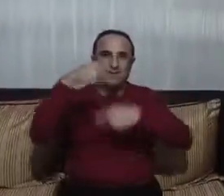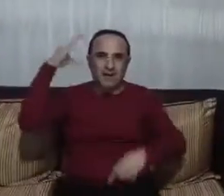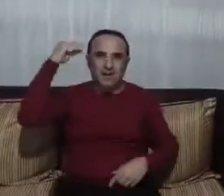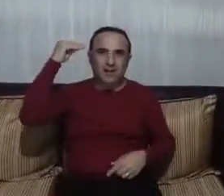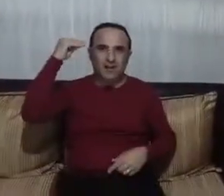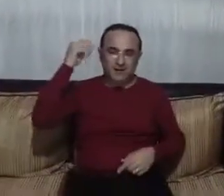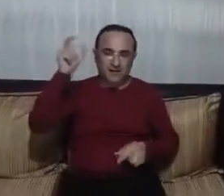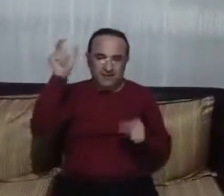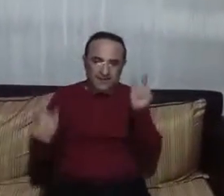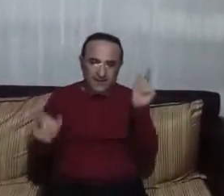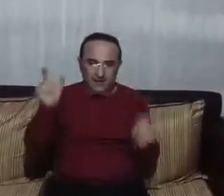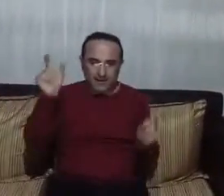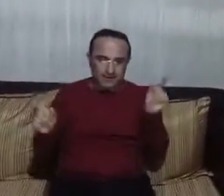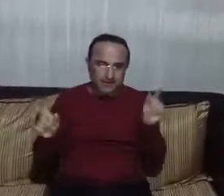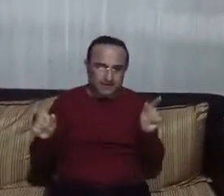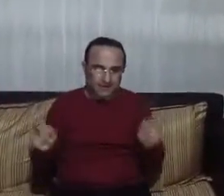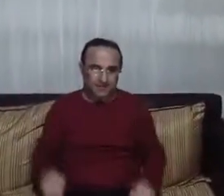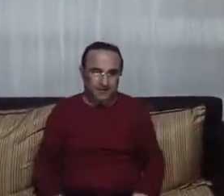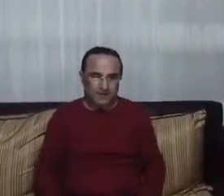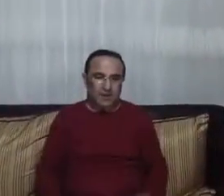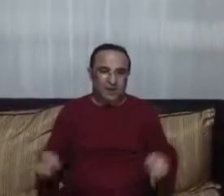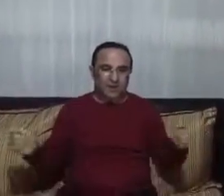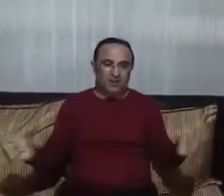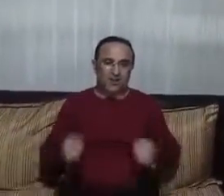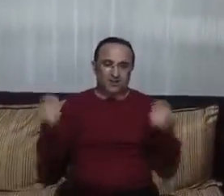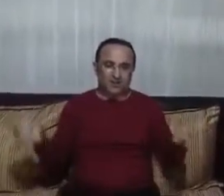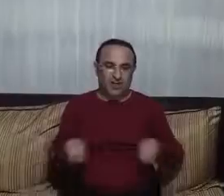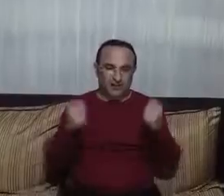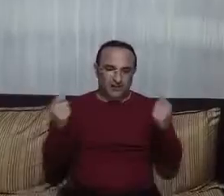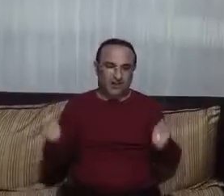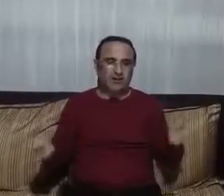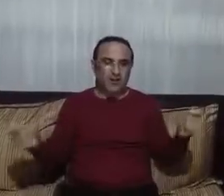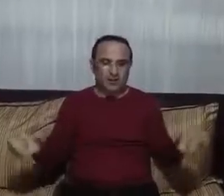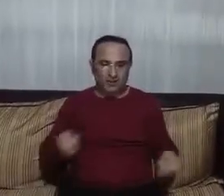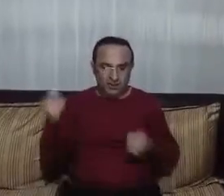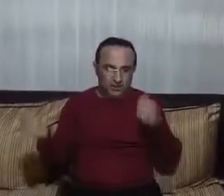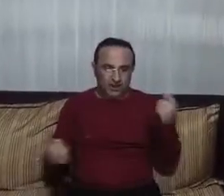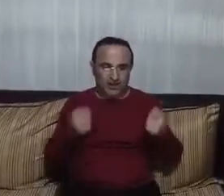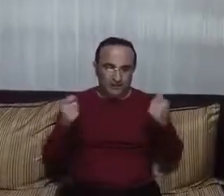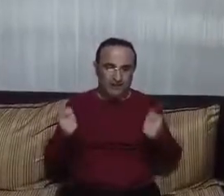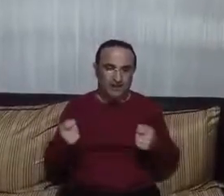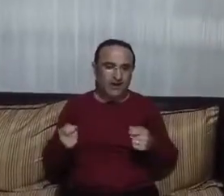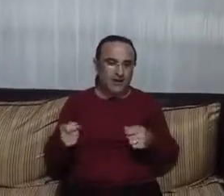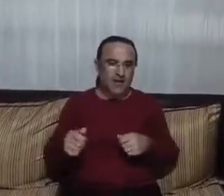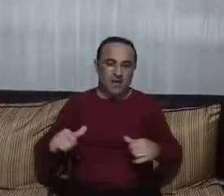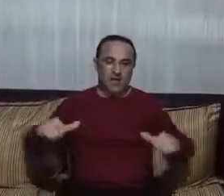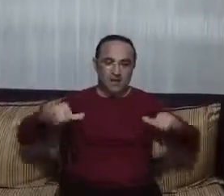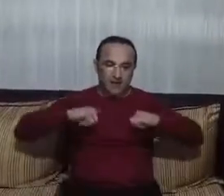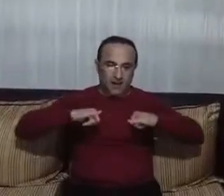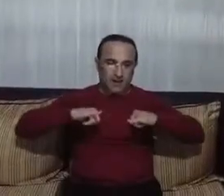Zıt anlamlı kelimeler. Çalışkan, çalışkan.